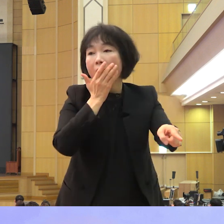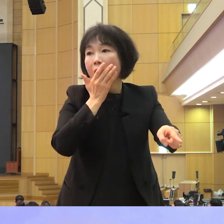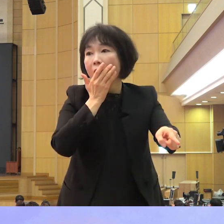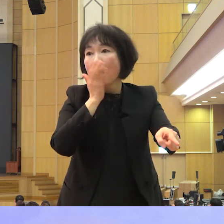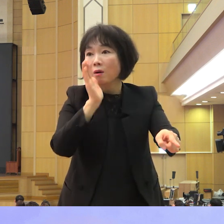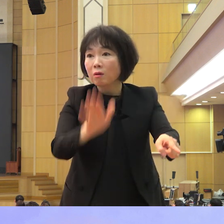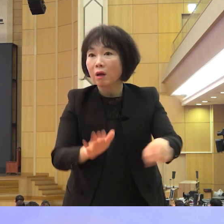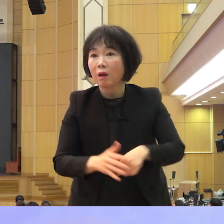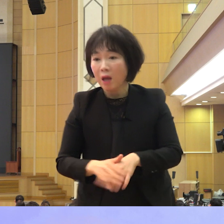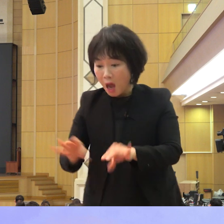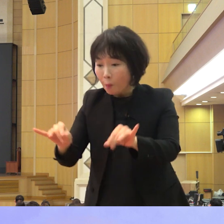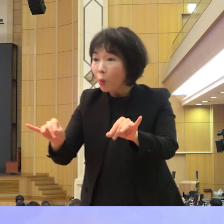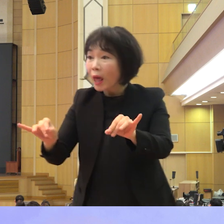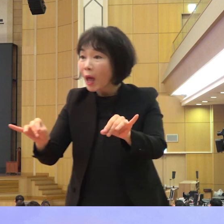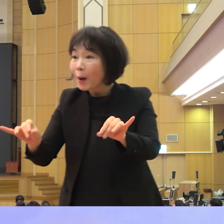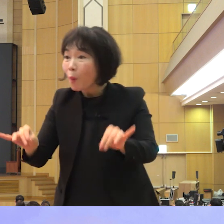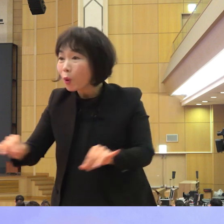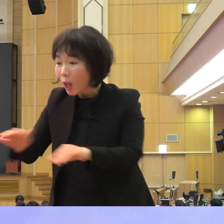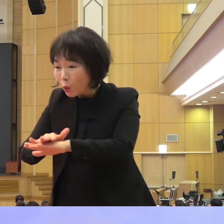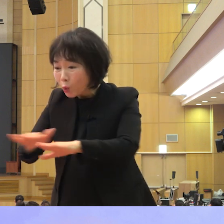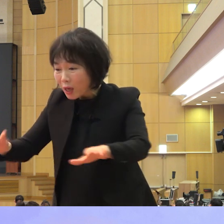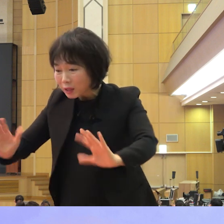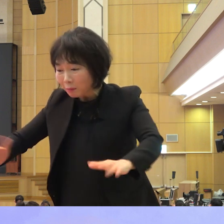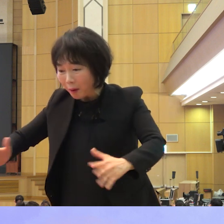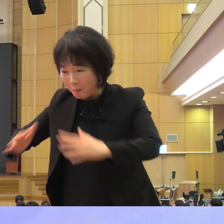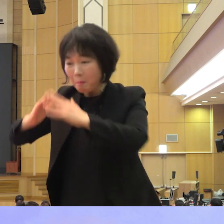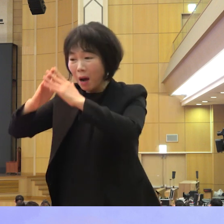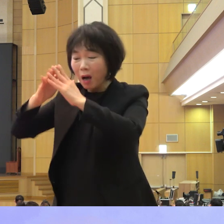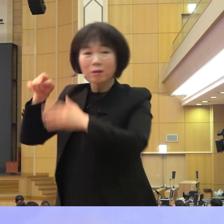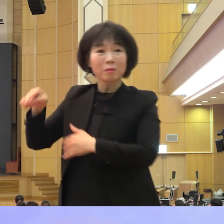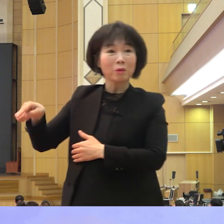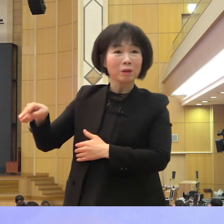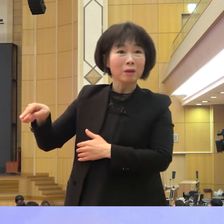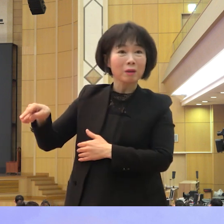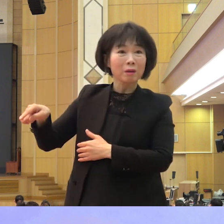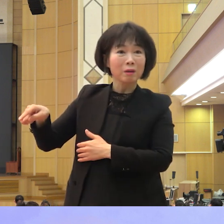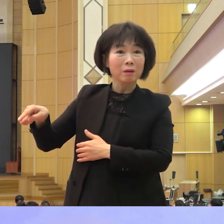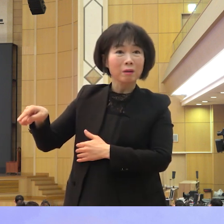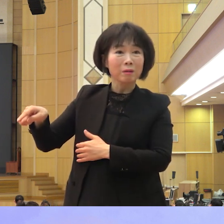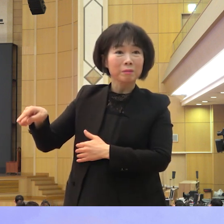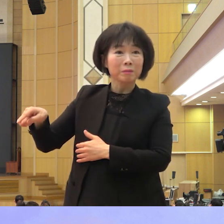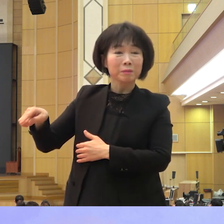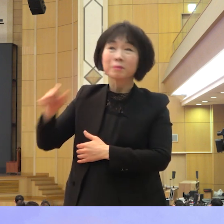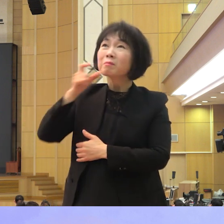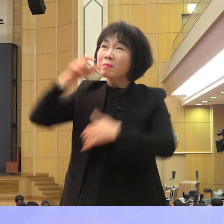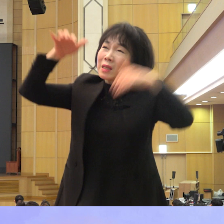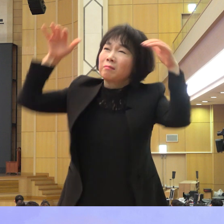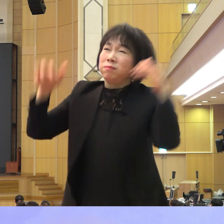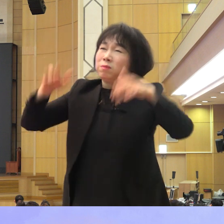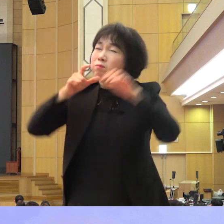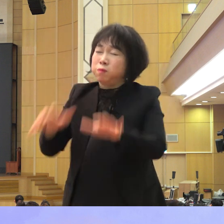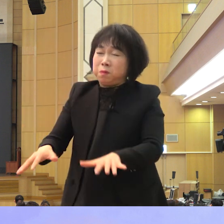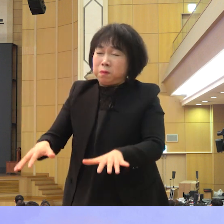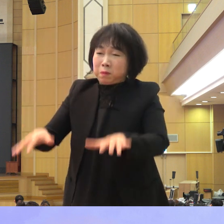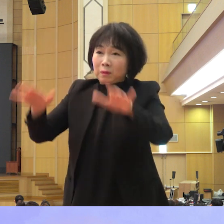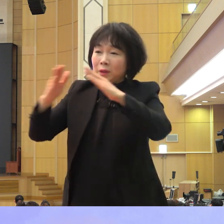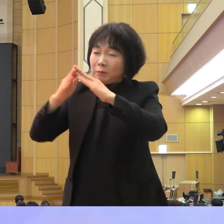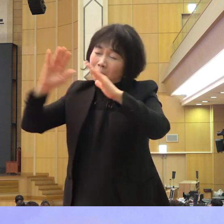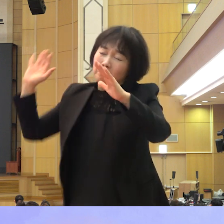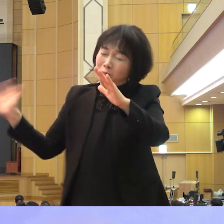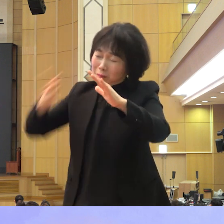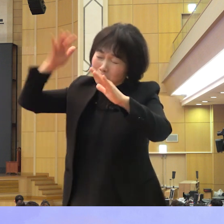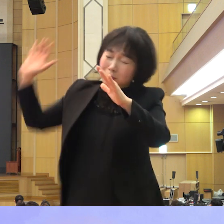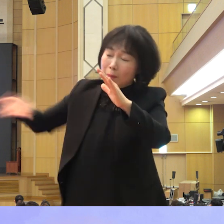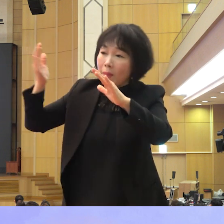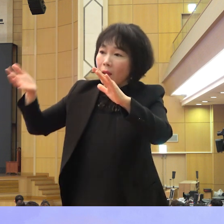불고 비가 많이 와도 무너지지 않을 정도로 그렇게 견고하게 지어진 집이 잘 진 집이지, 좀